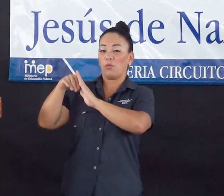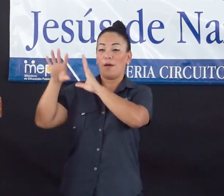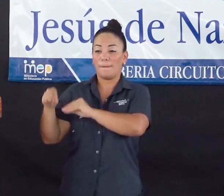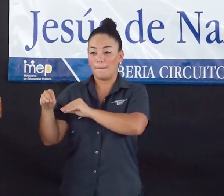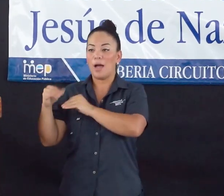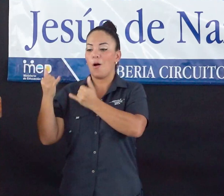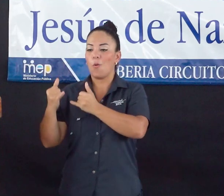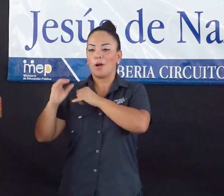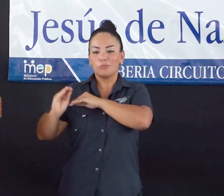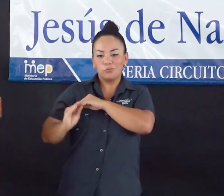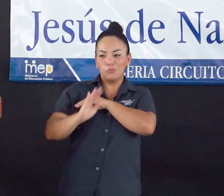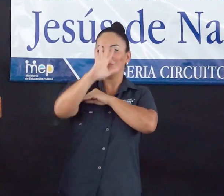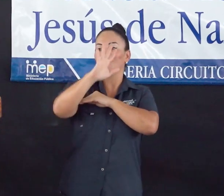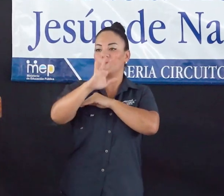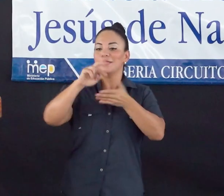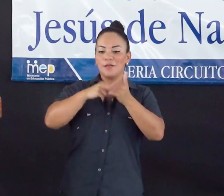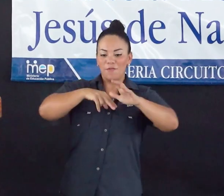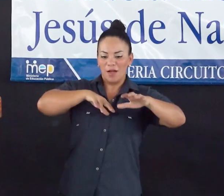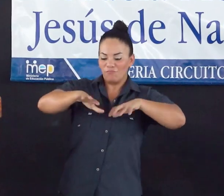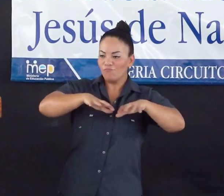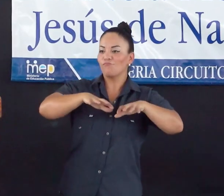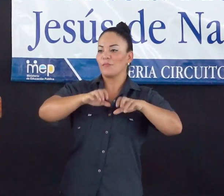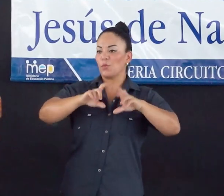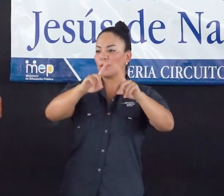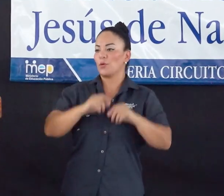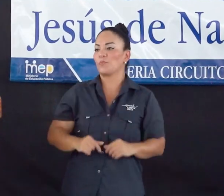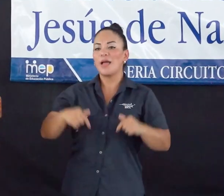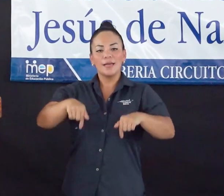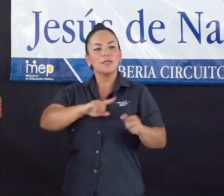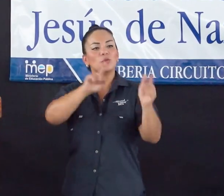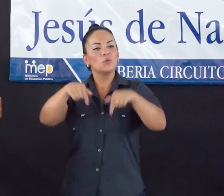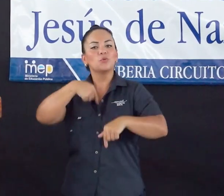la Luz. Estar aquí hoy celebrando la